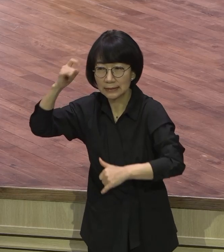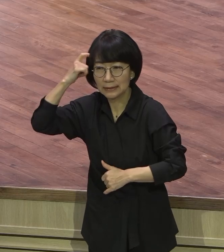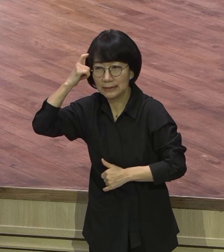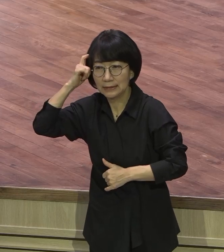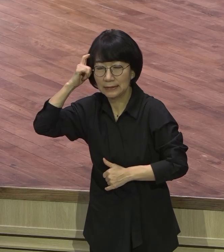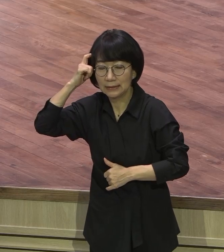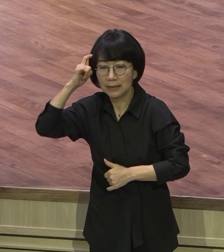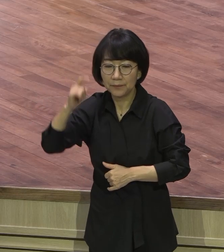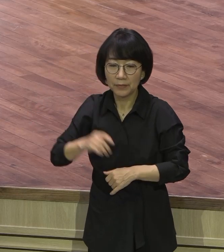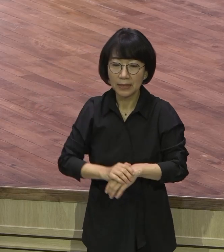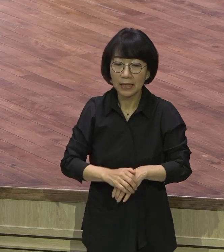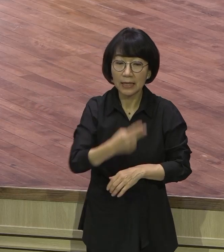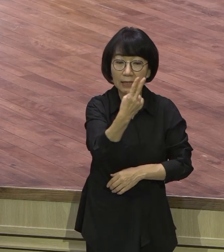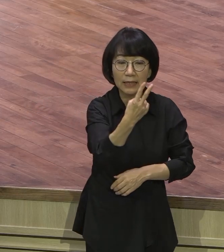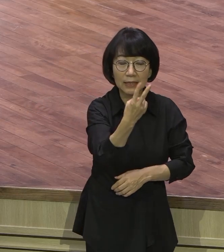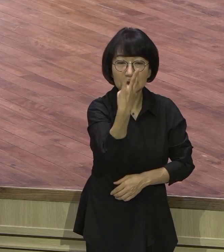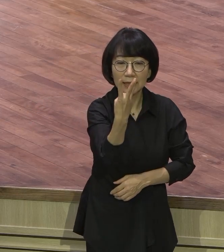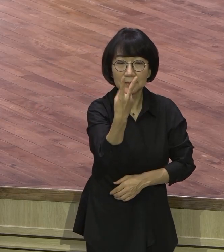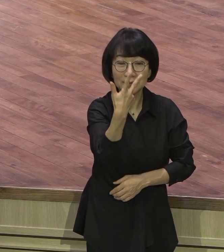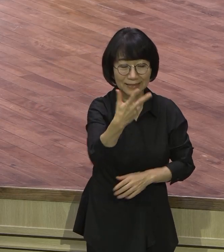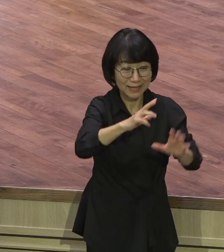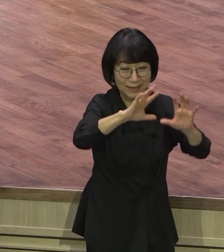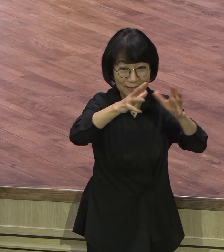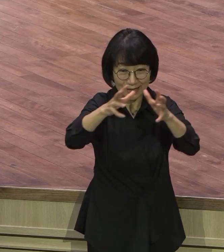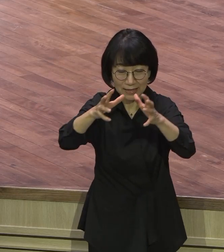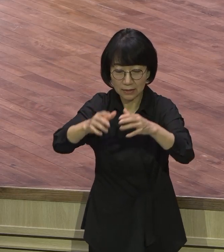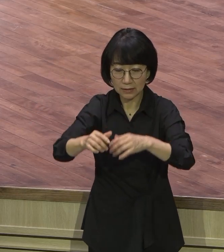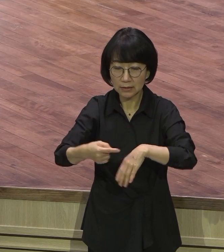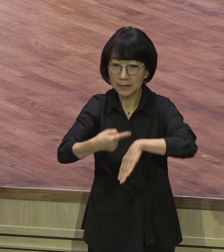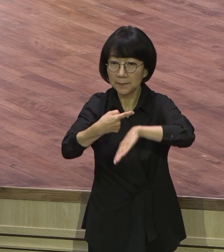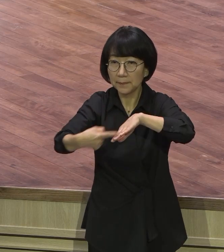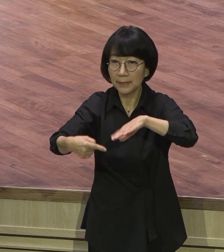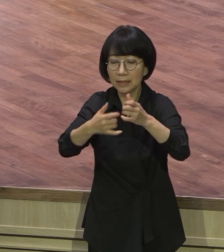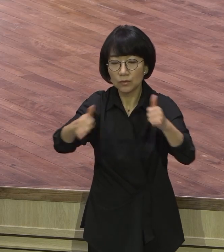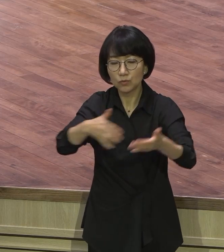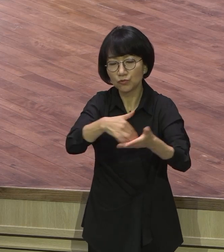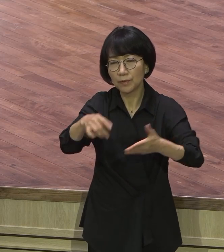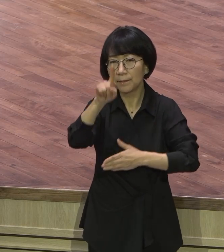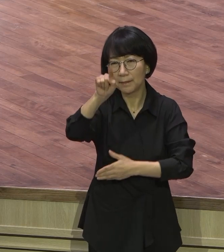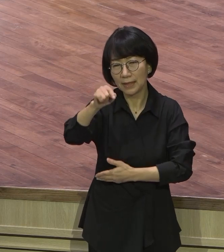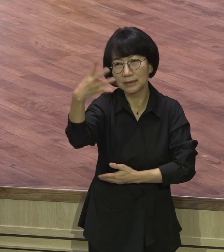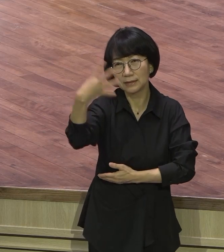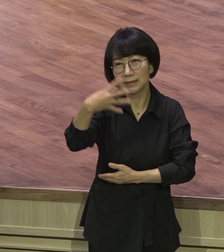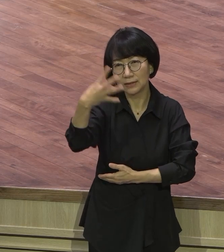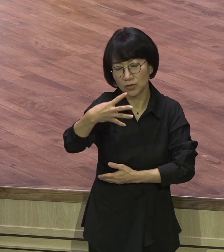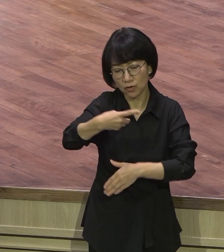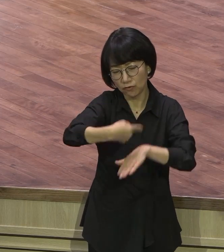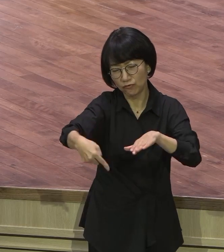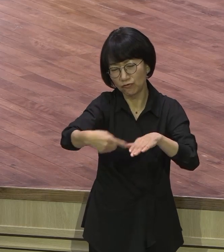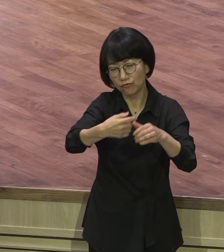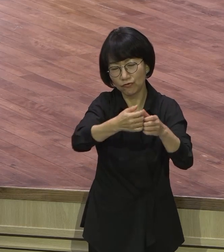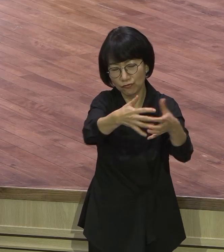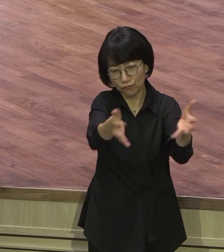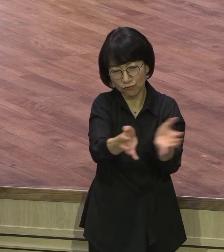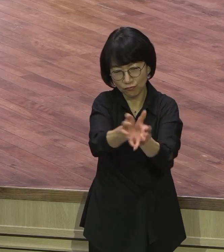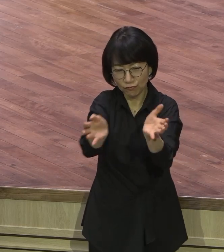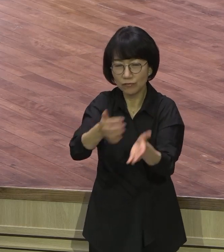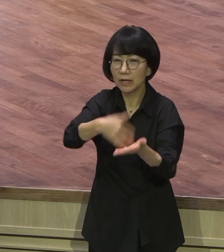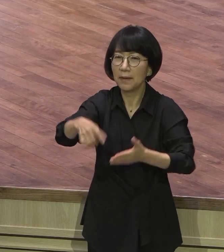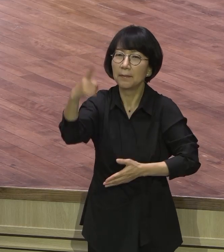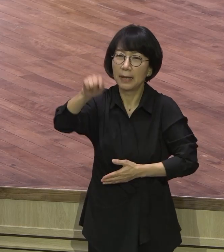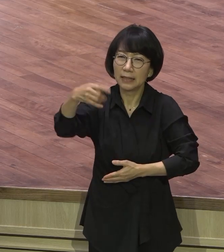지구촌에 237개 종족, 만사천 종족이 그 중에서 아직도 하나님 만나지 못해서 지옥을 가고 있는데 그